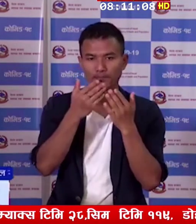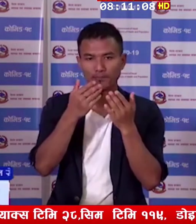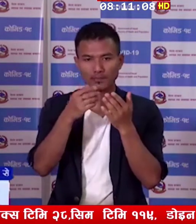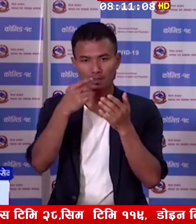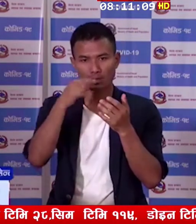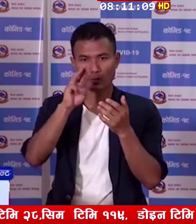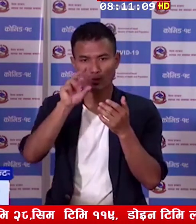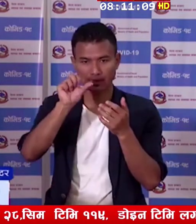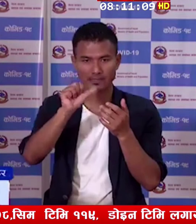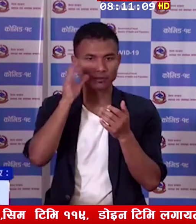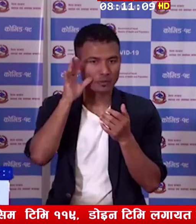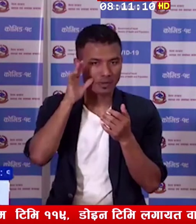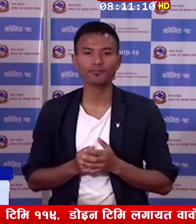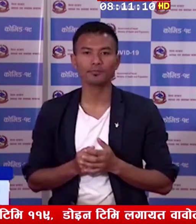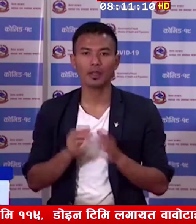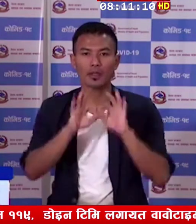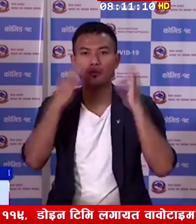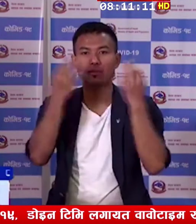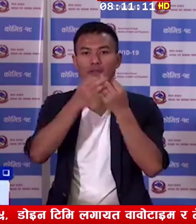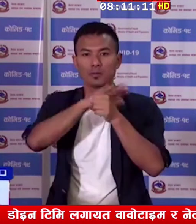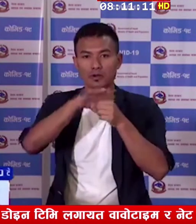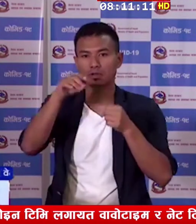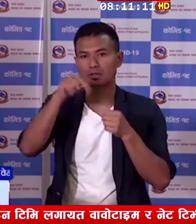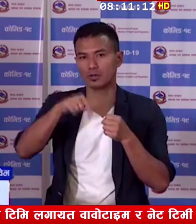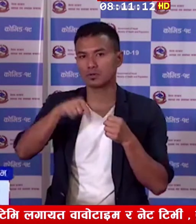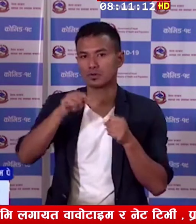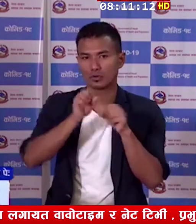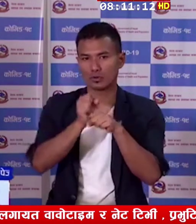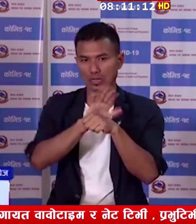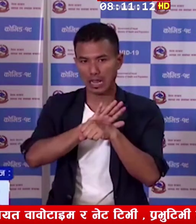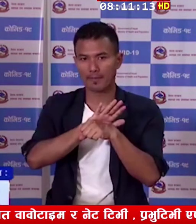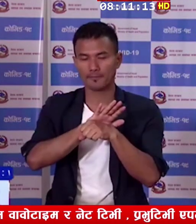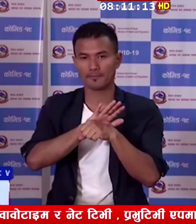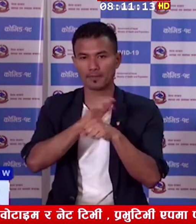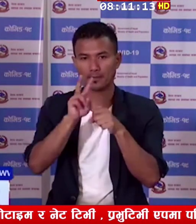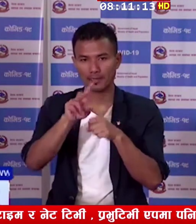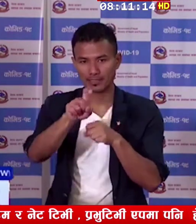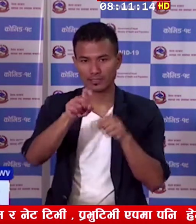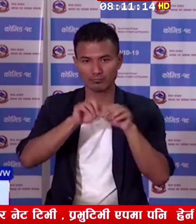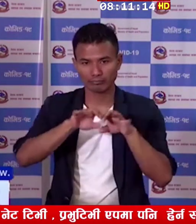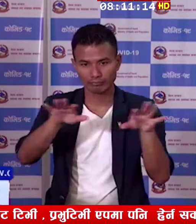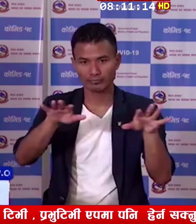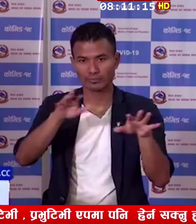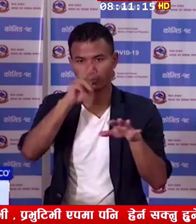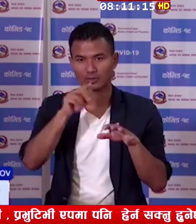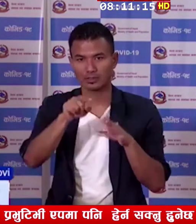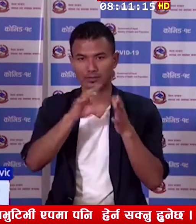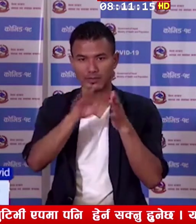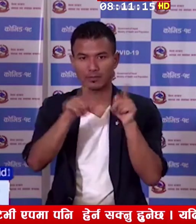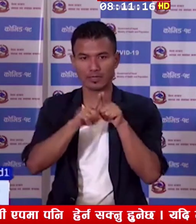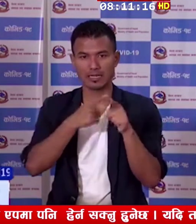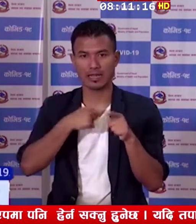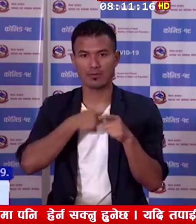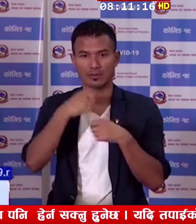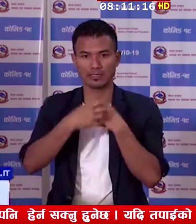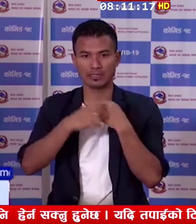कुरामा जोड दिएका छन्। रूपमा कोरोना भाइरस फैलिएको र यसले पनि हाम्रो